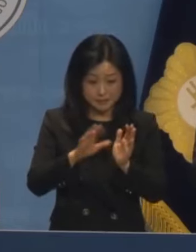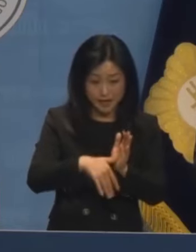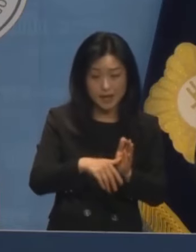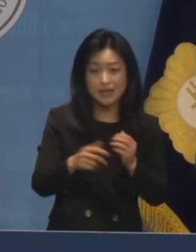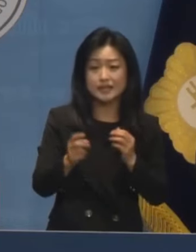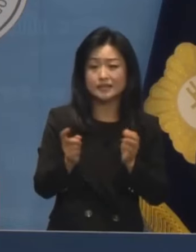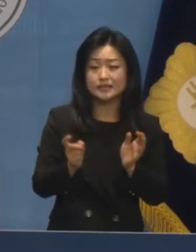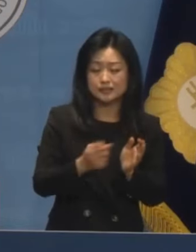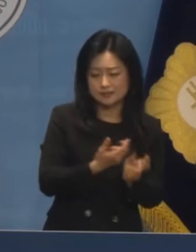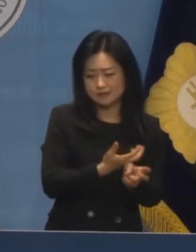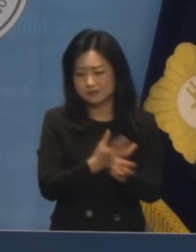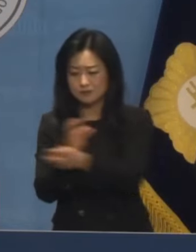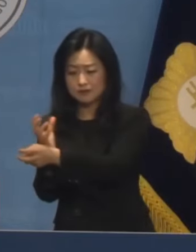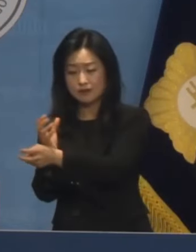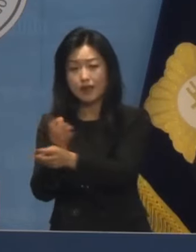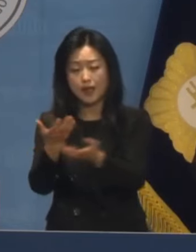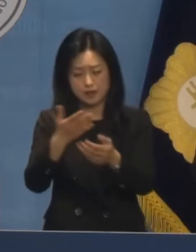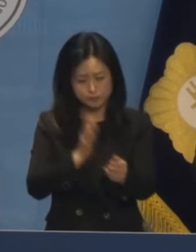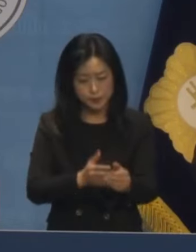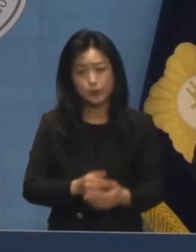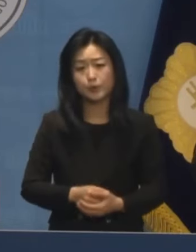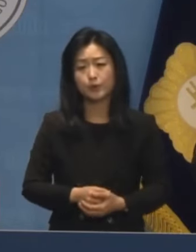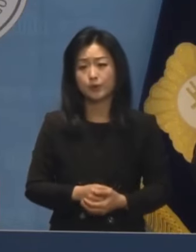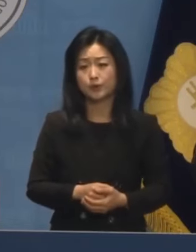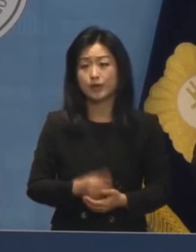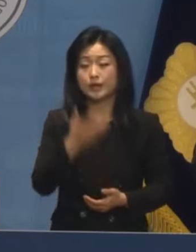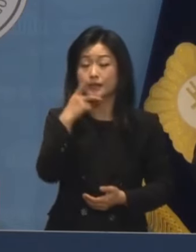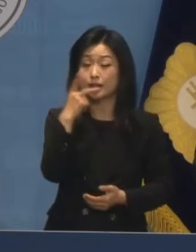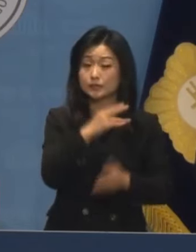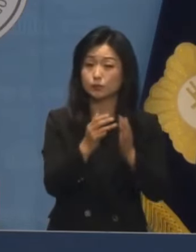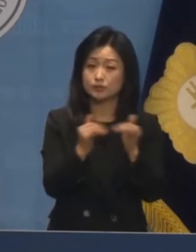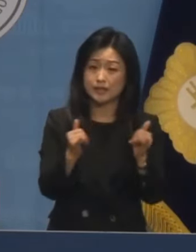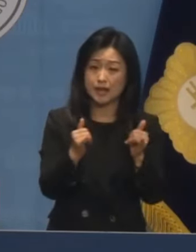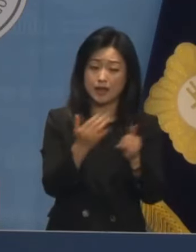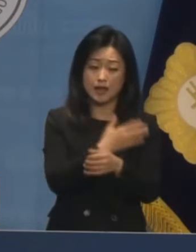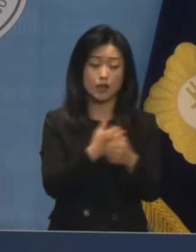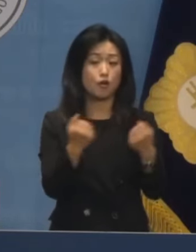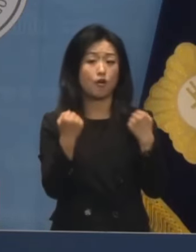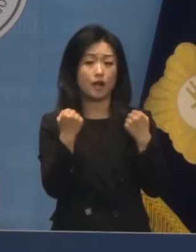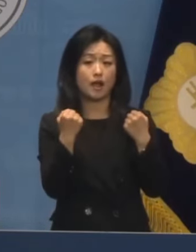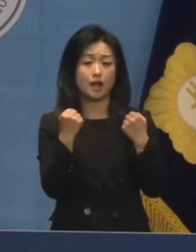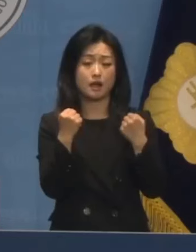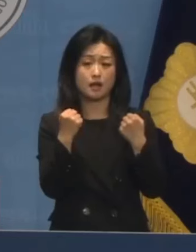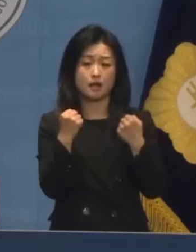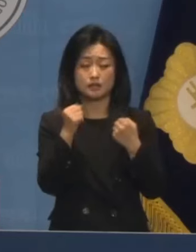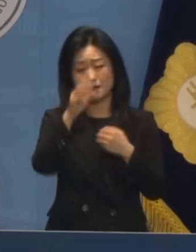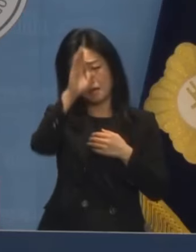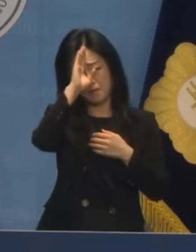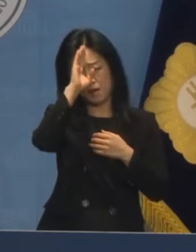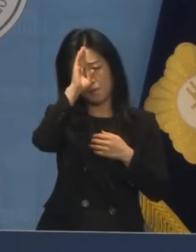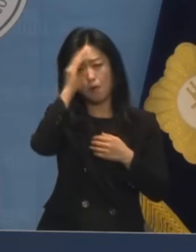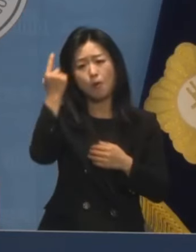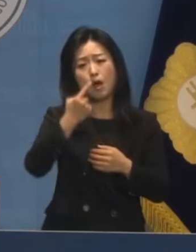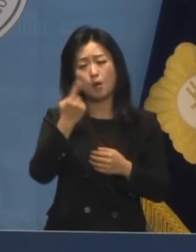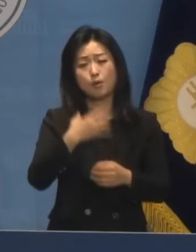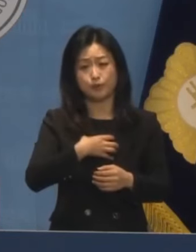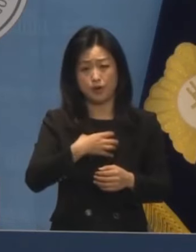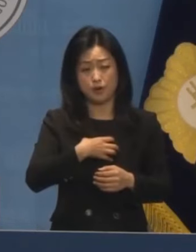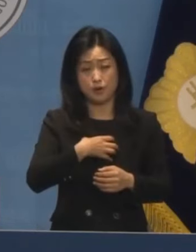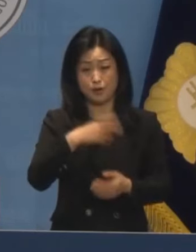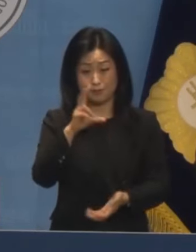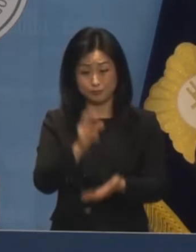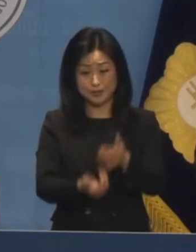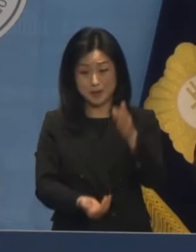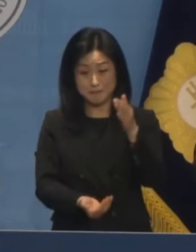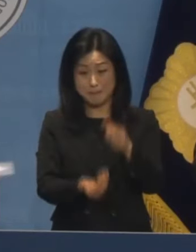체계를 마련하시기 바랍니다 단식농성 노동자들의 건강악화로 어 예기치 하는